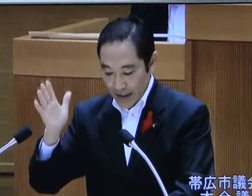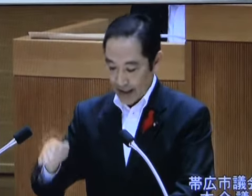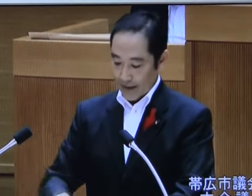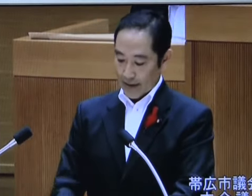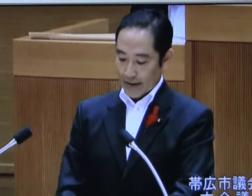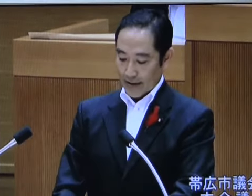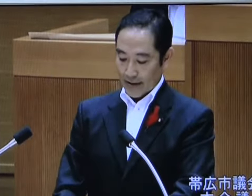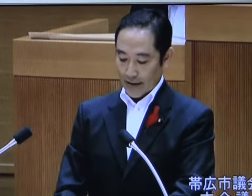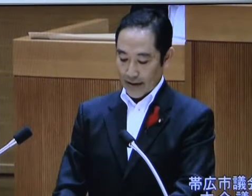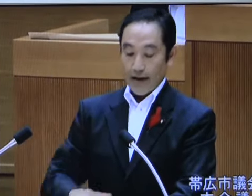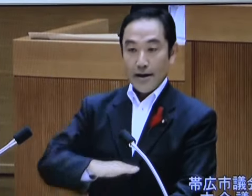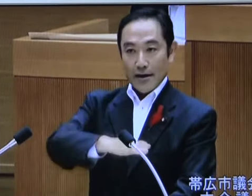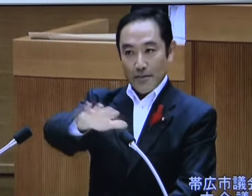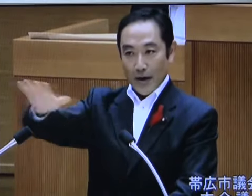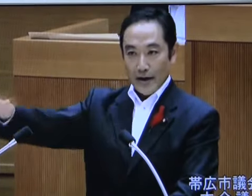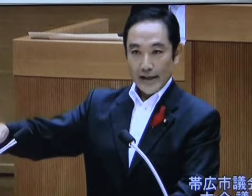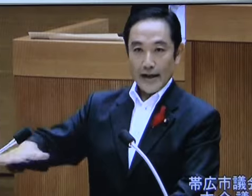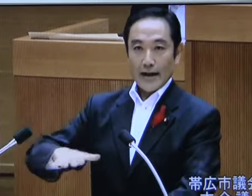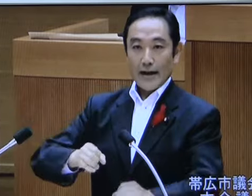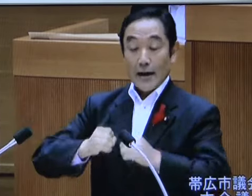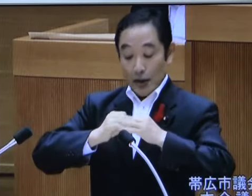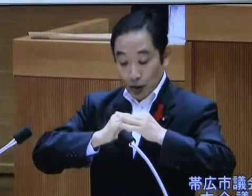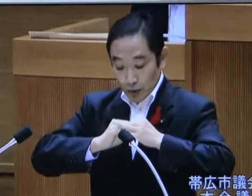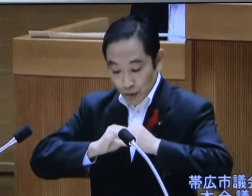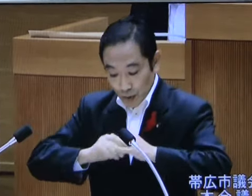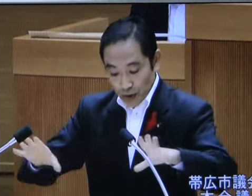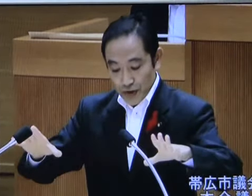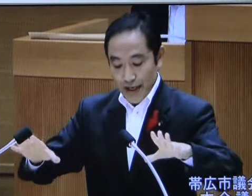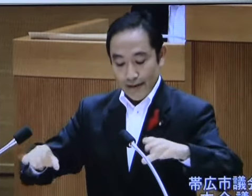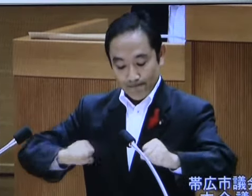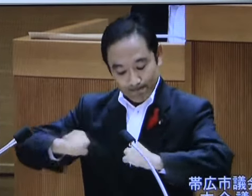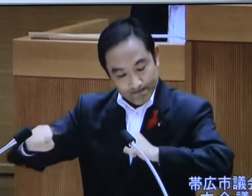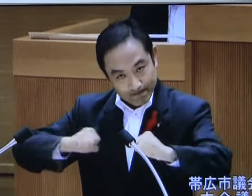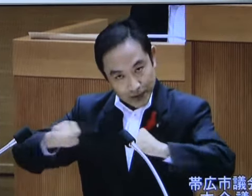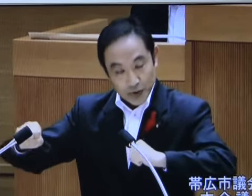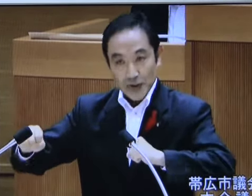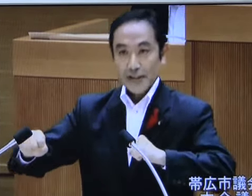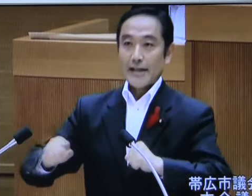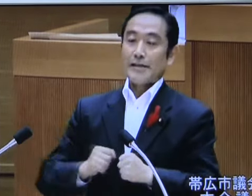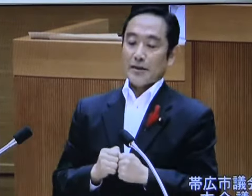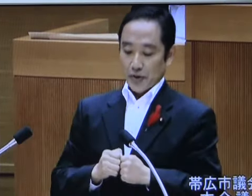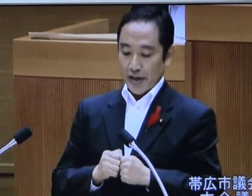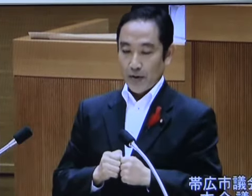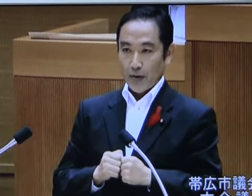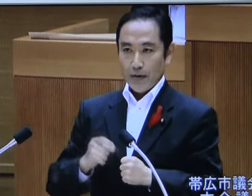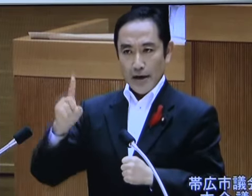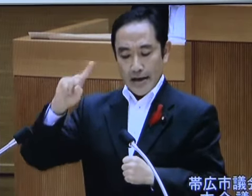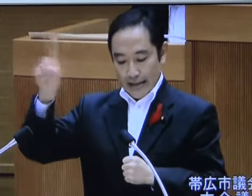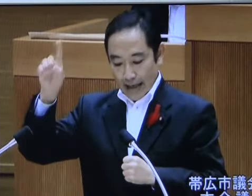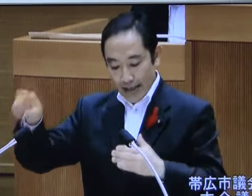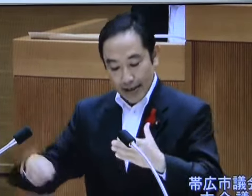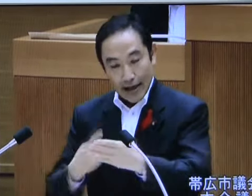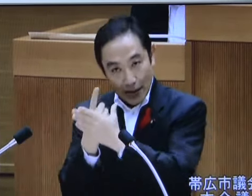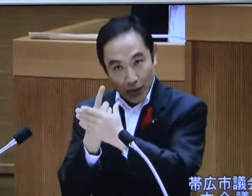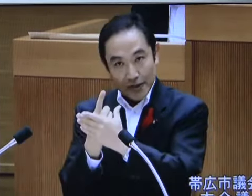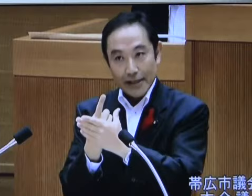ません。周りが突然動き出したとしても何が起きている